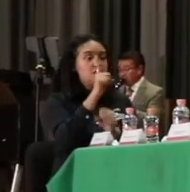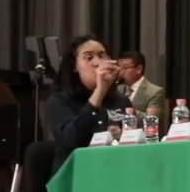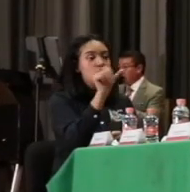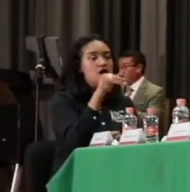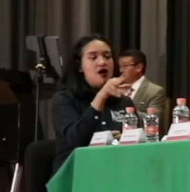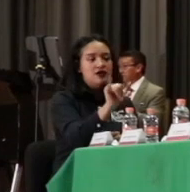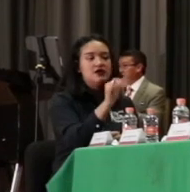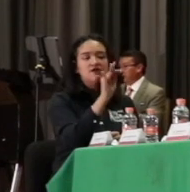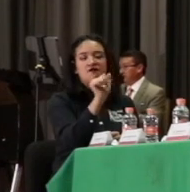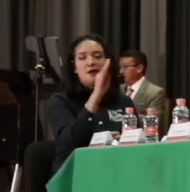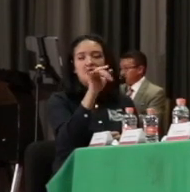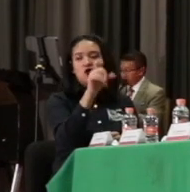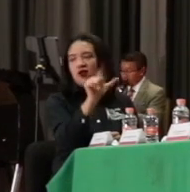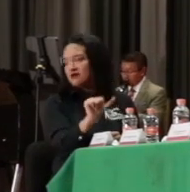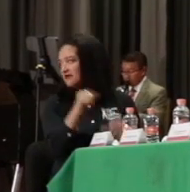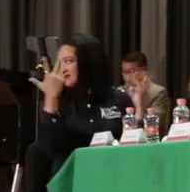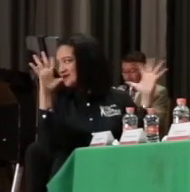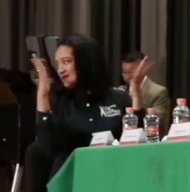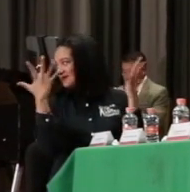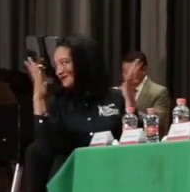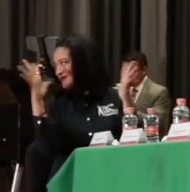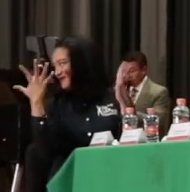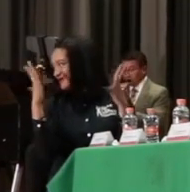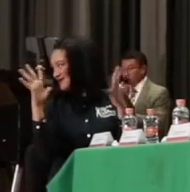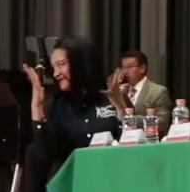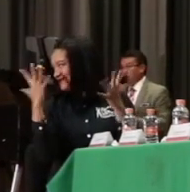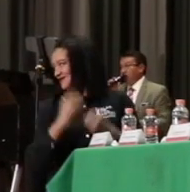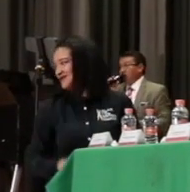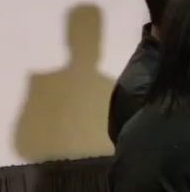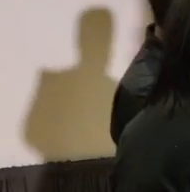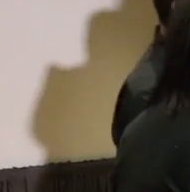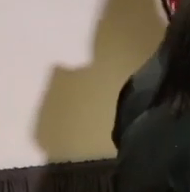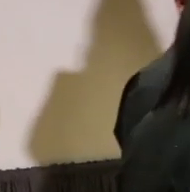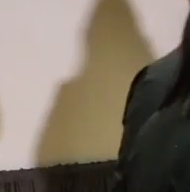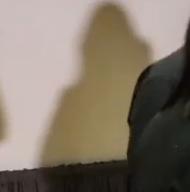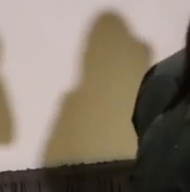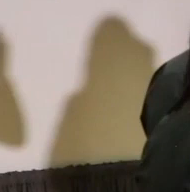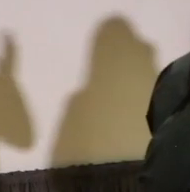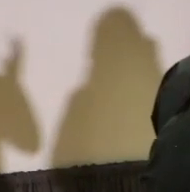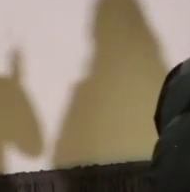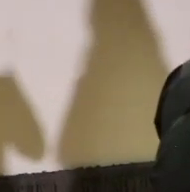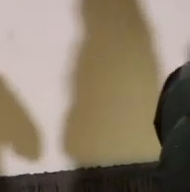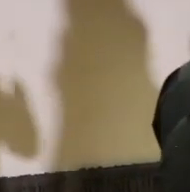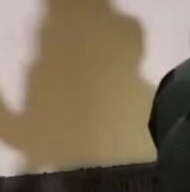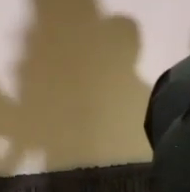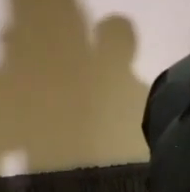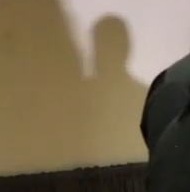capacitación consistió en 8 sesiones impartidas por profesores de Alas de las Artes, Escuela de Artes y Empoderamiento,